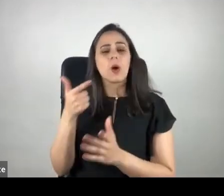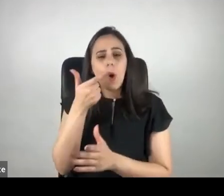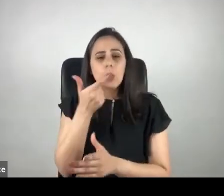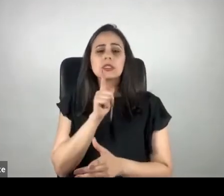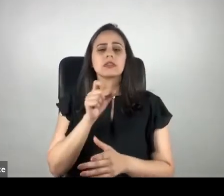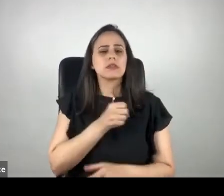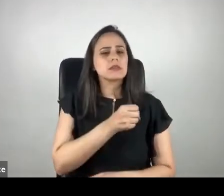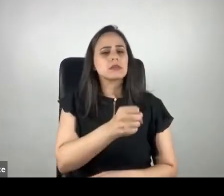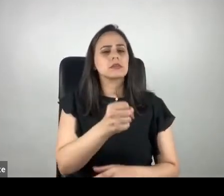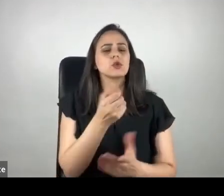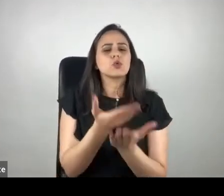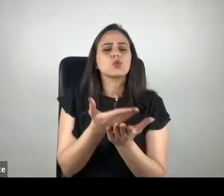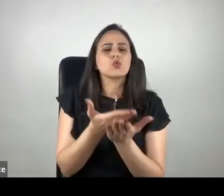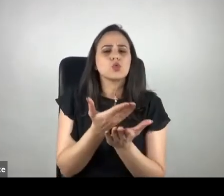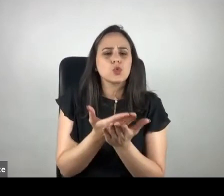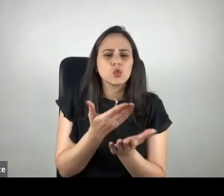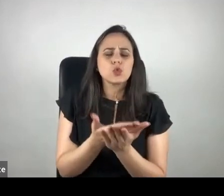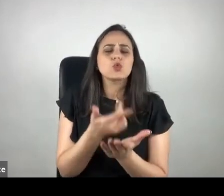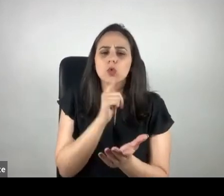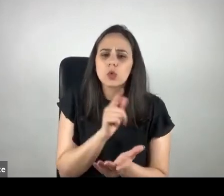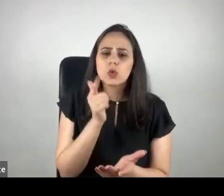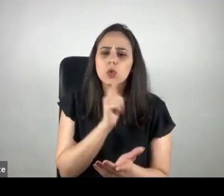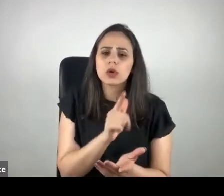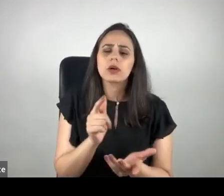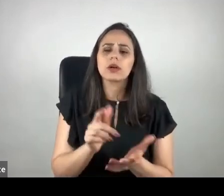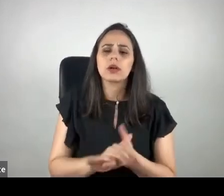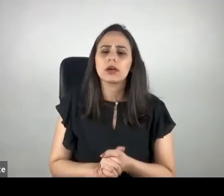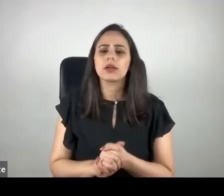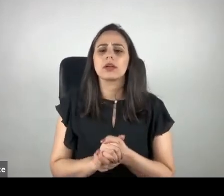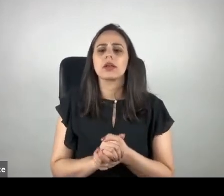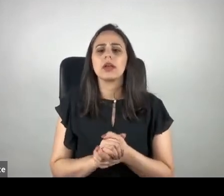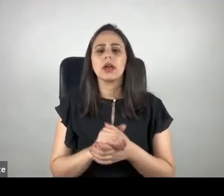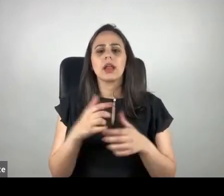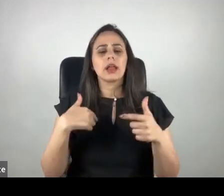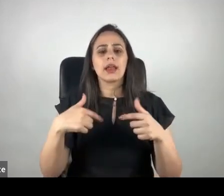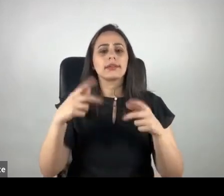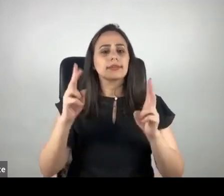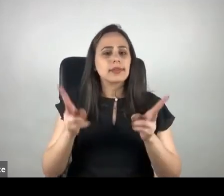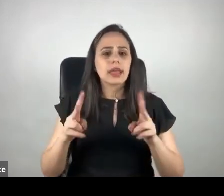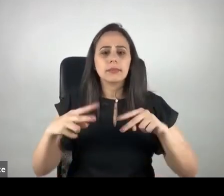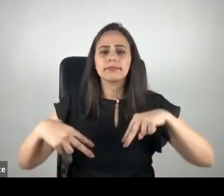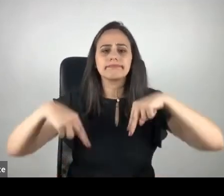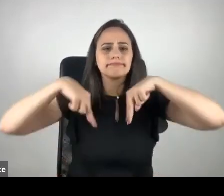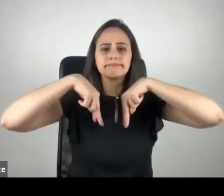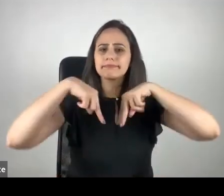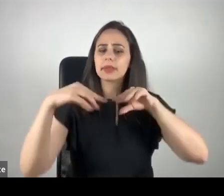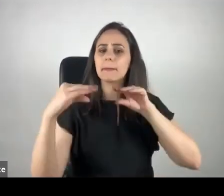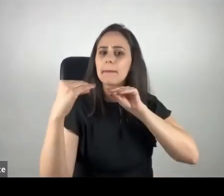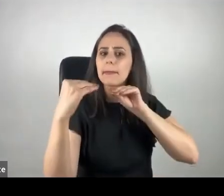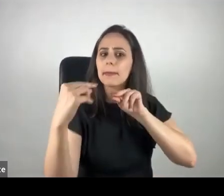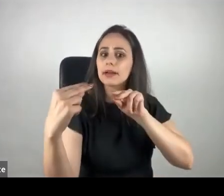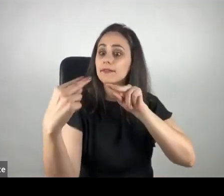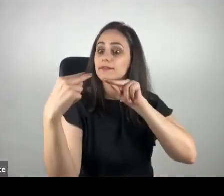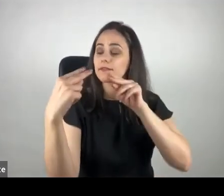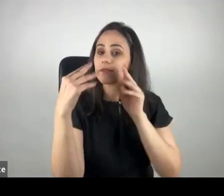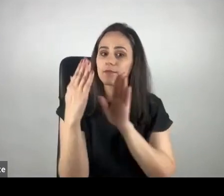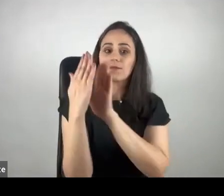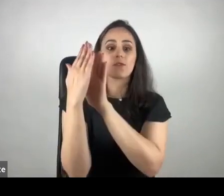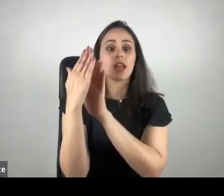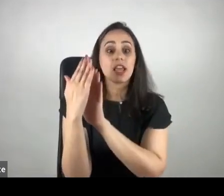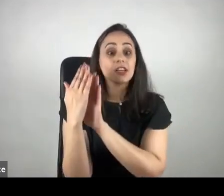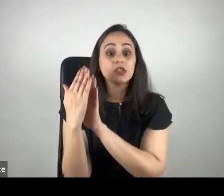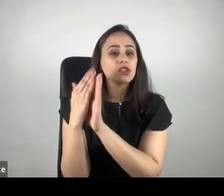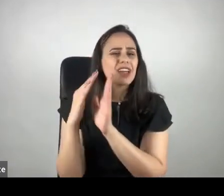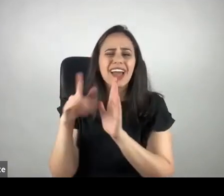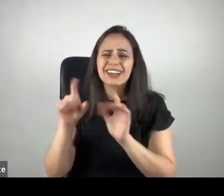educação, ela falou: opa, se eu falar de frente, ela tentou fazer de tudo para